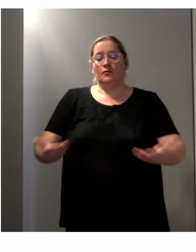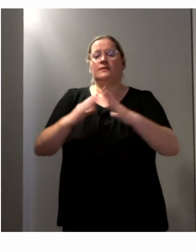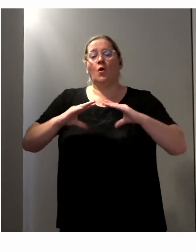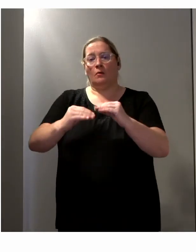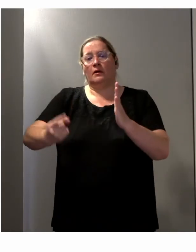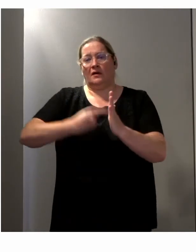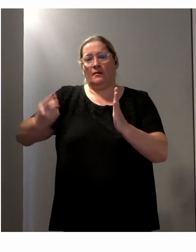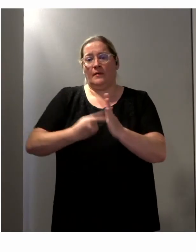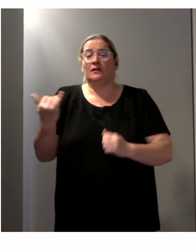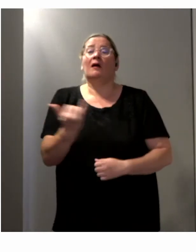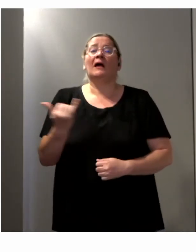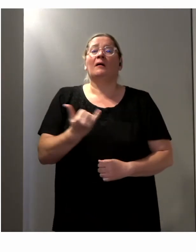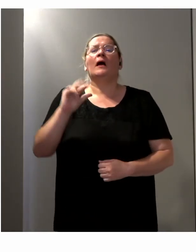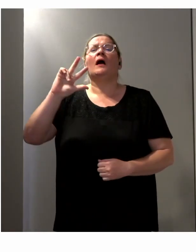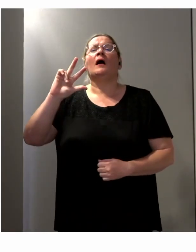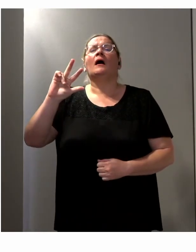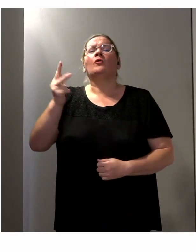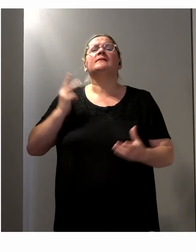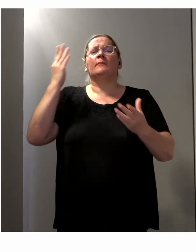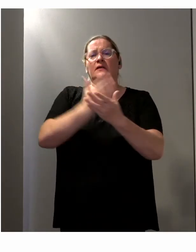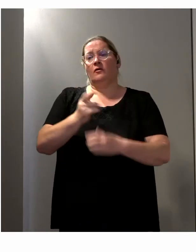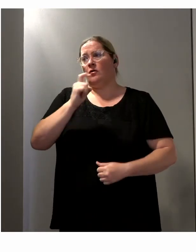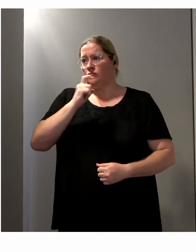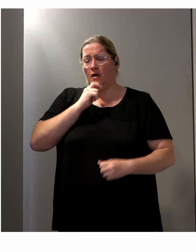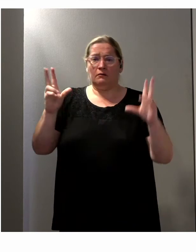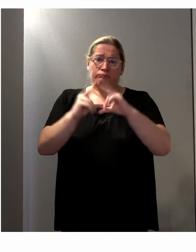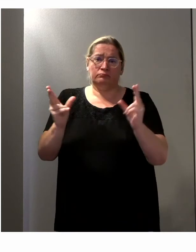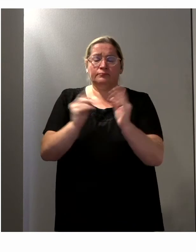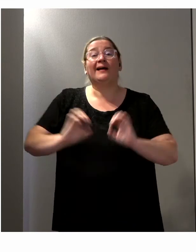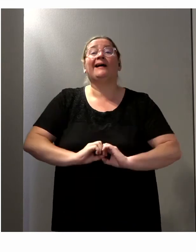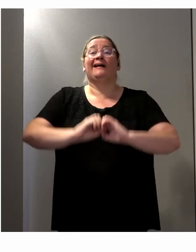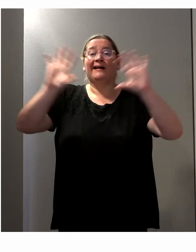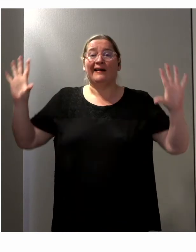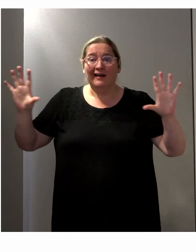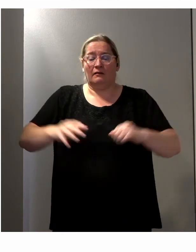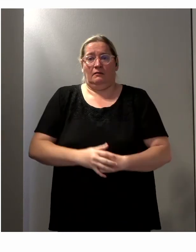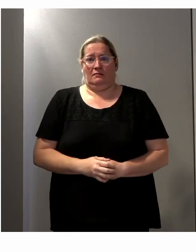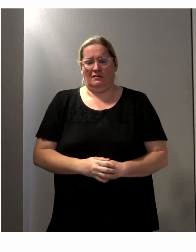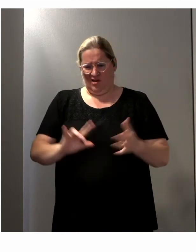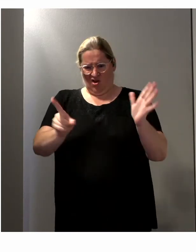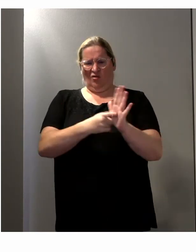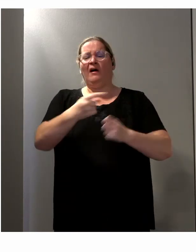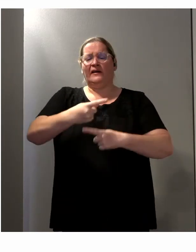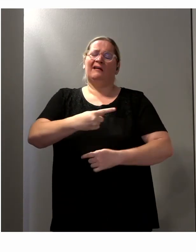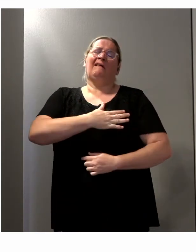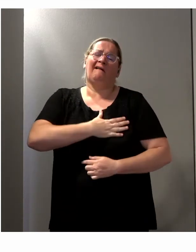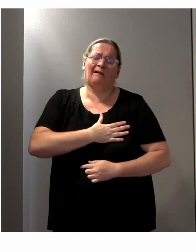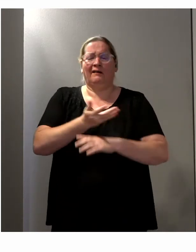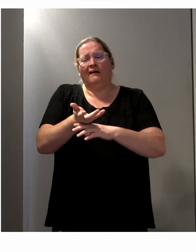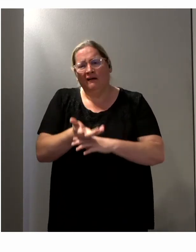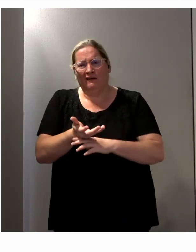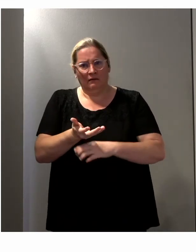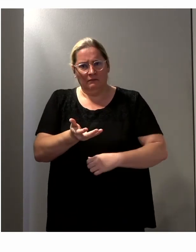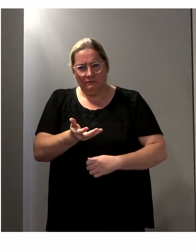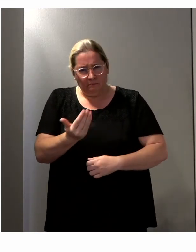bien l'approche par les droits, hein, qui est pas l'aumône sociale qu'on nous sert aujourd'hui, parce que les droits ne sont pas négociables.